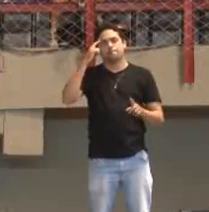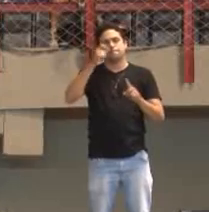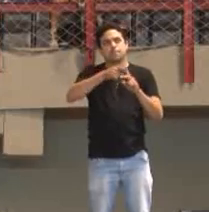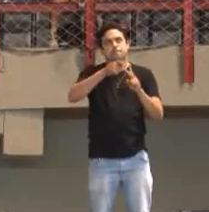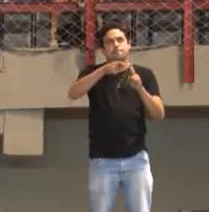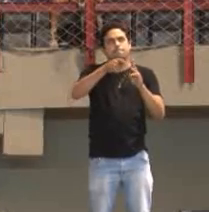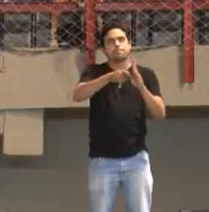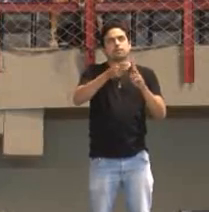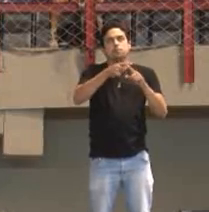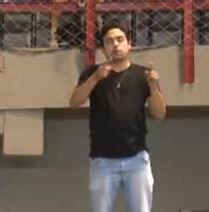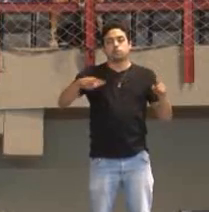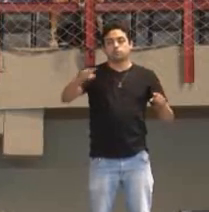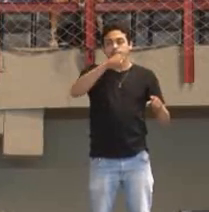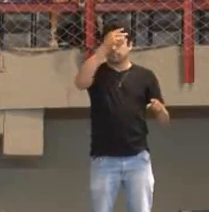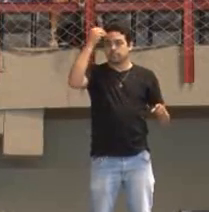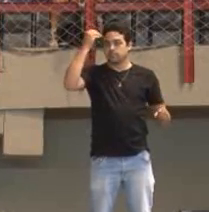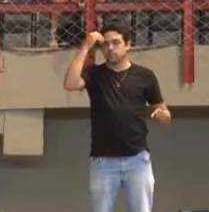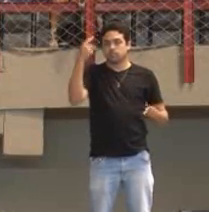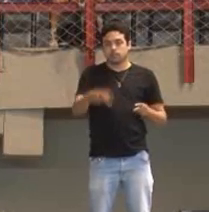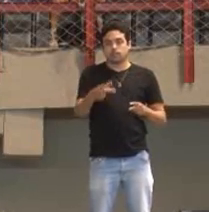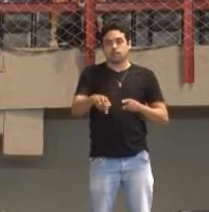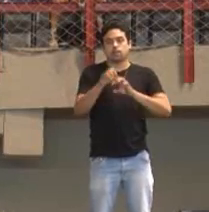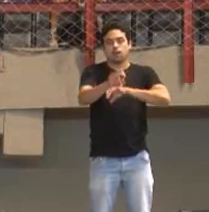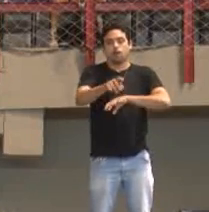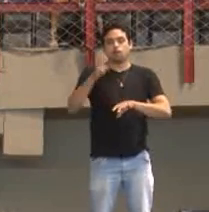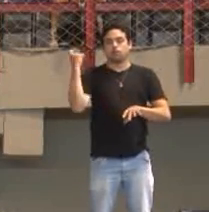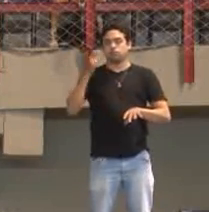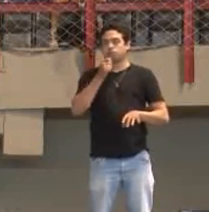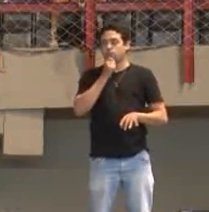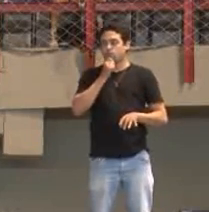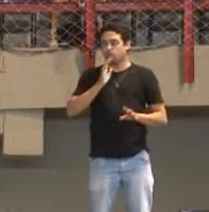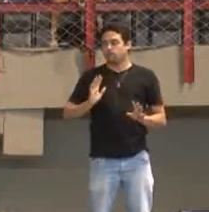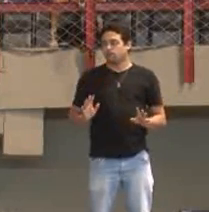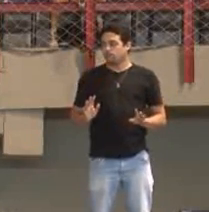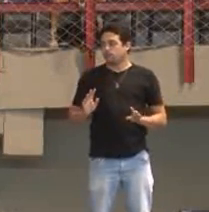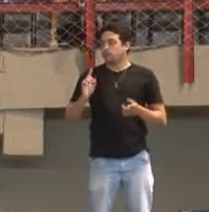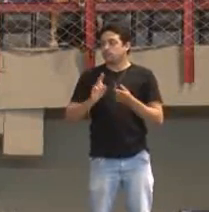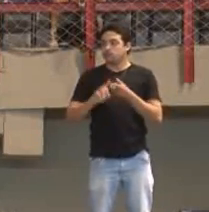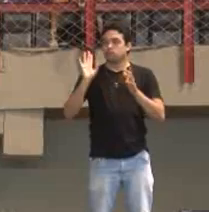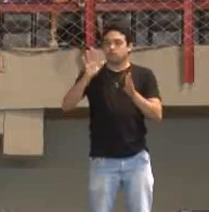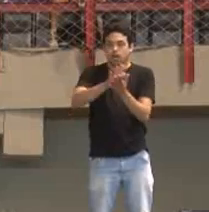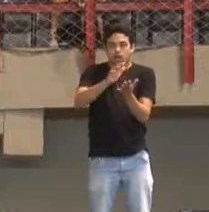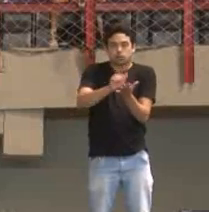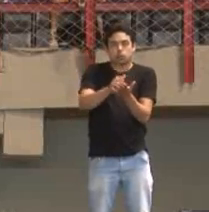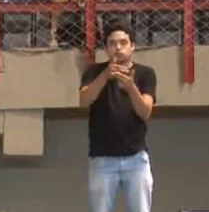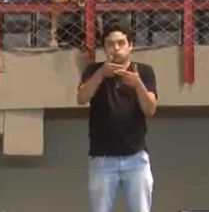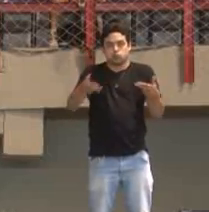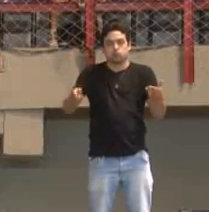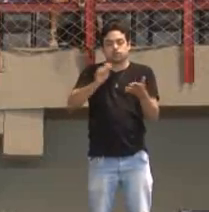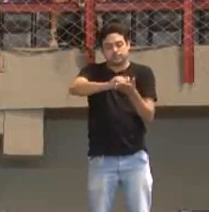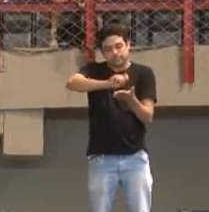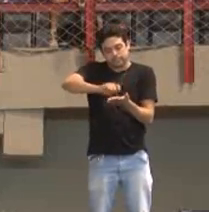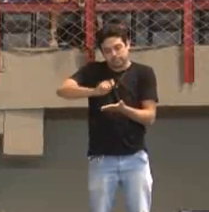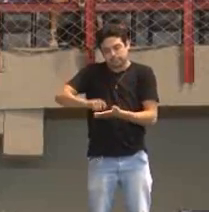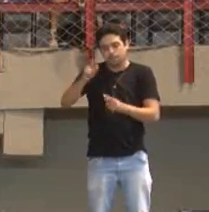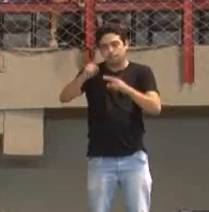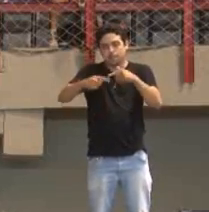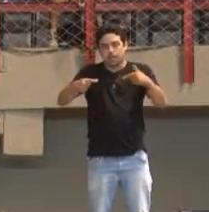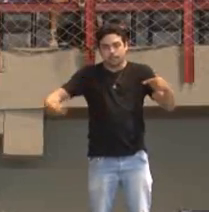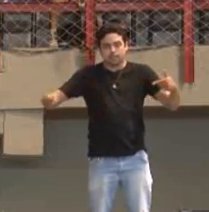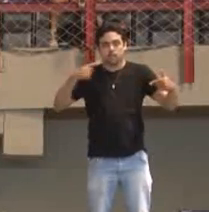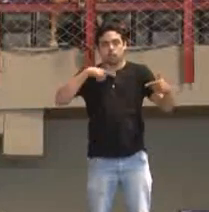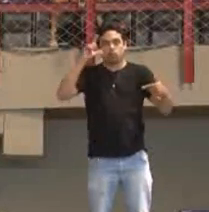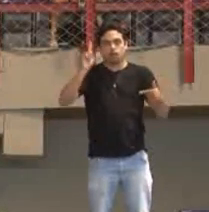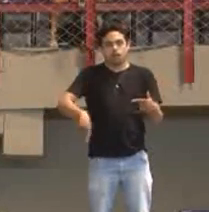Mas você não esqueça o que é dito na aula anterior, não. Anote coisas, vá riscando. Este material não é